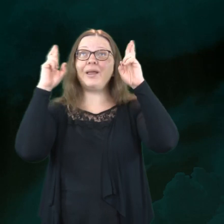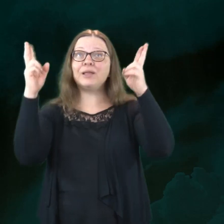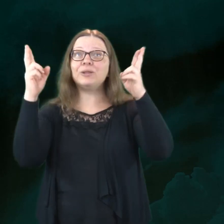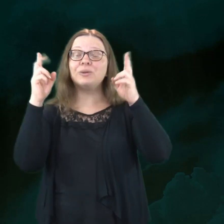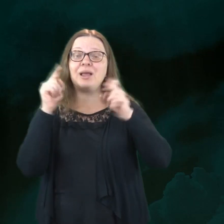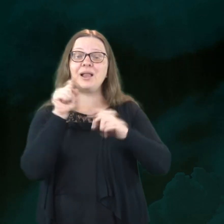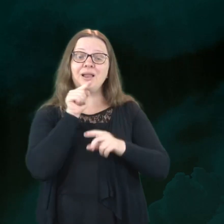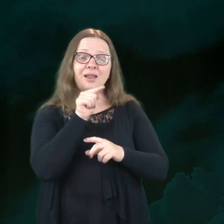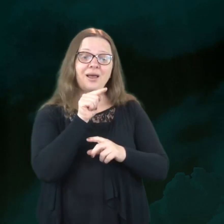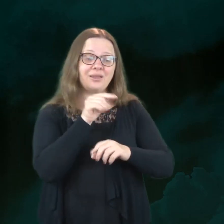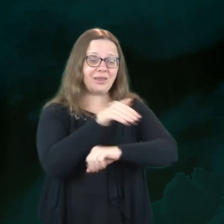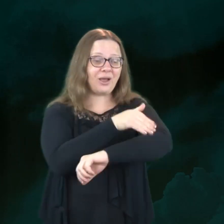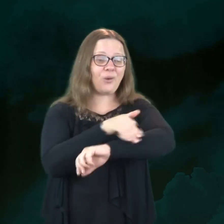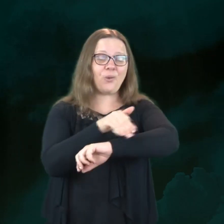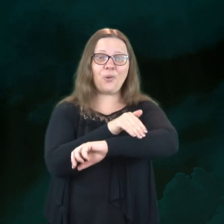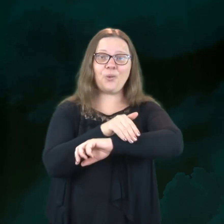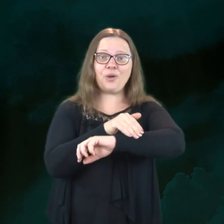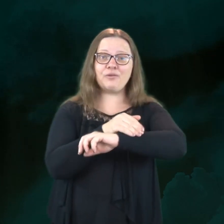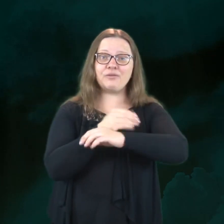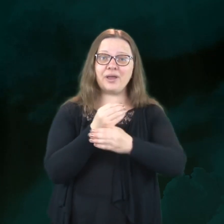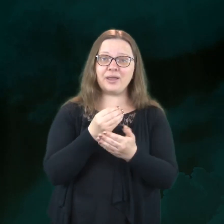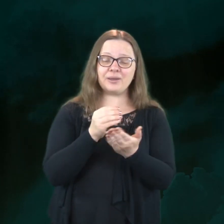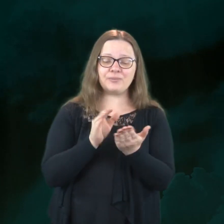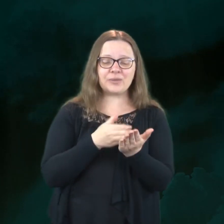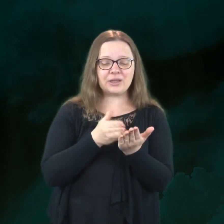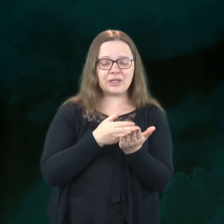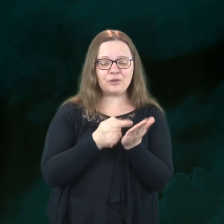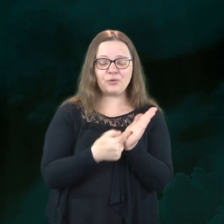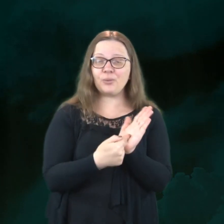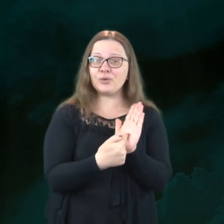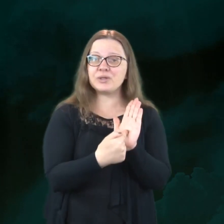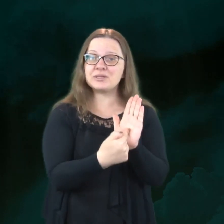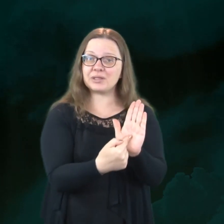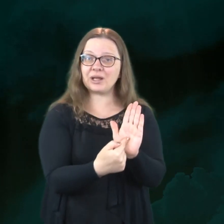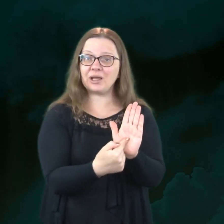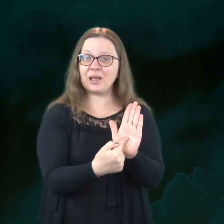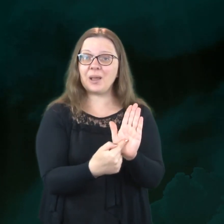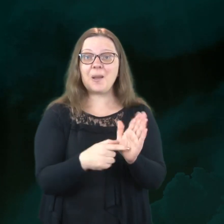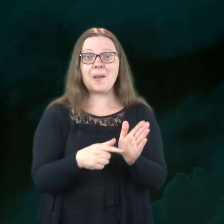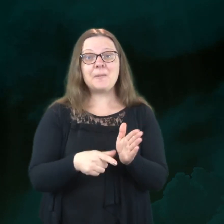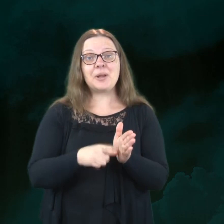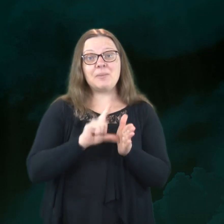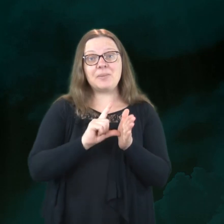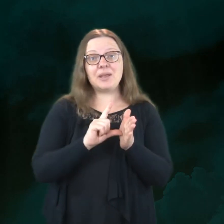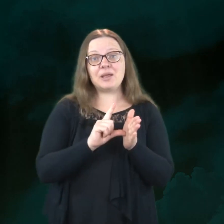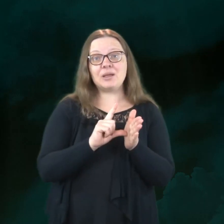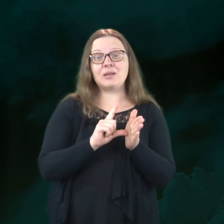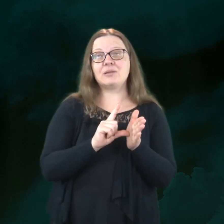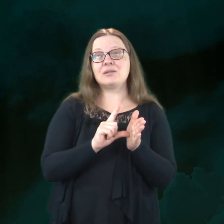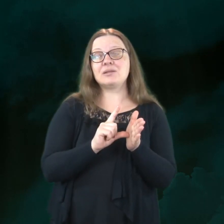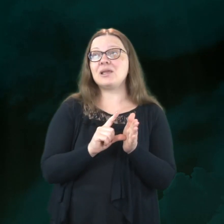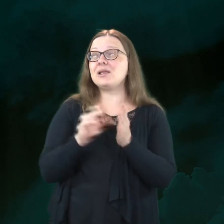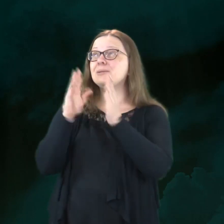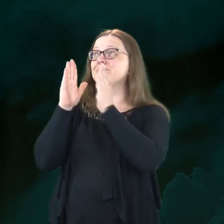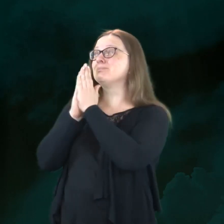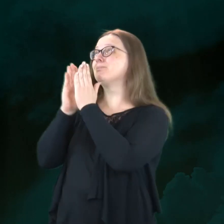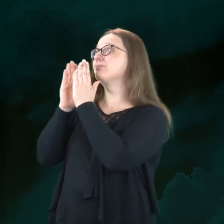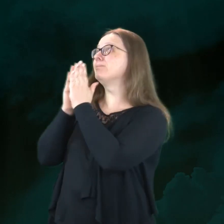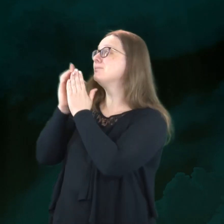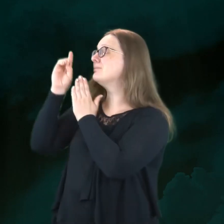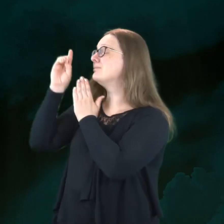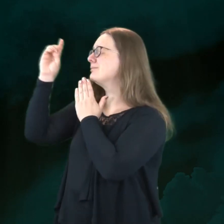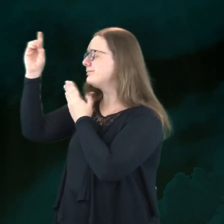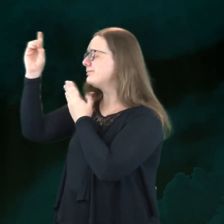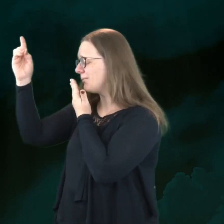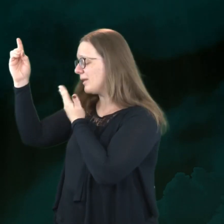fechado, não está aberto para Deus, ele ora ao Senhor, para o Senhor abrir aquele coração, e chega até a pessoa e